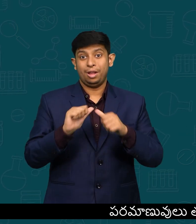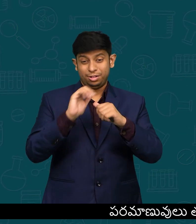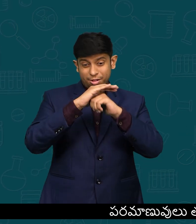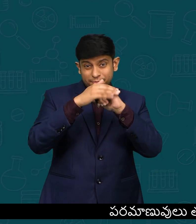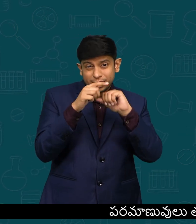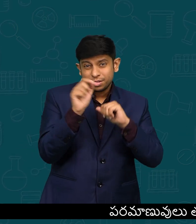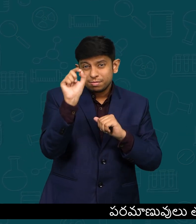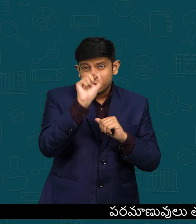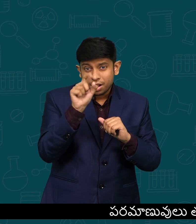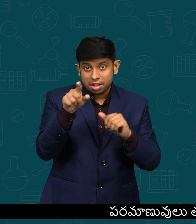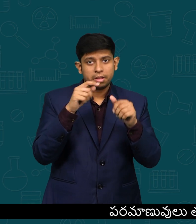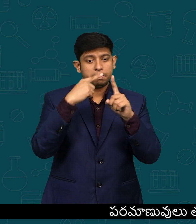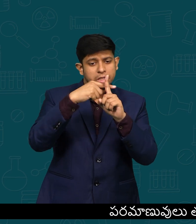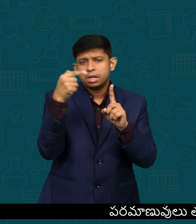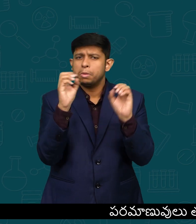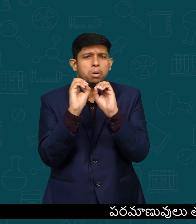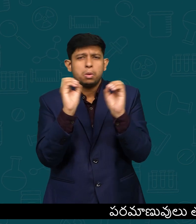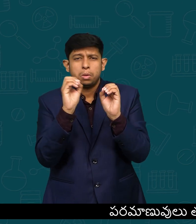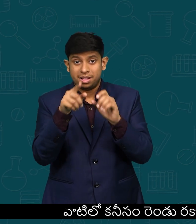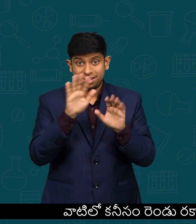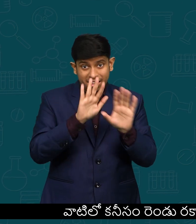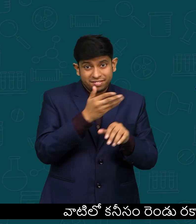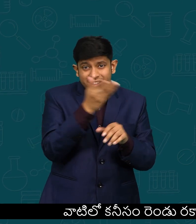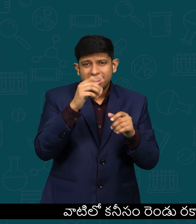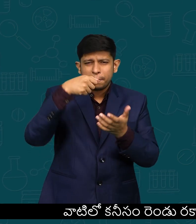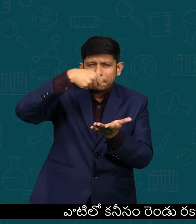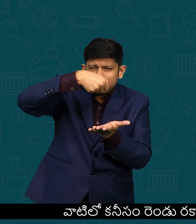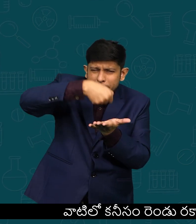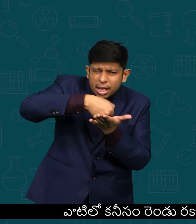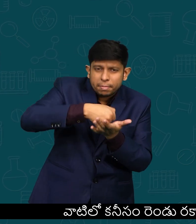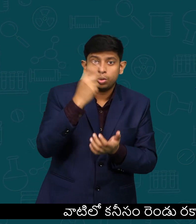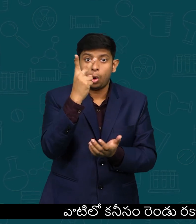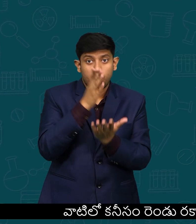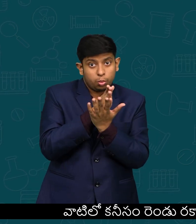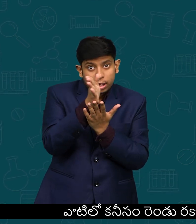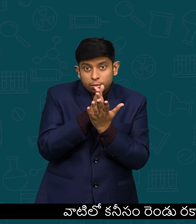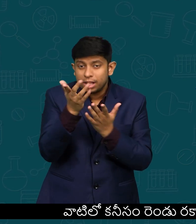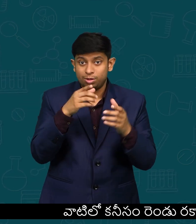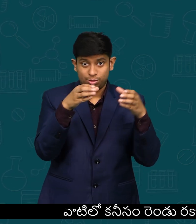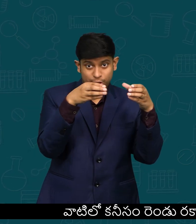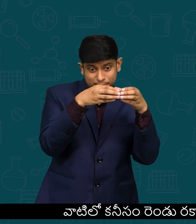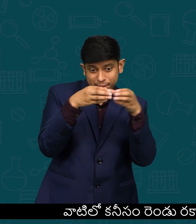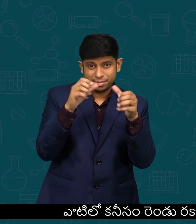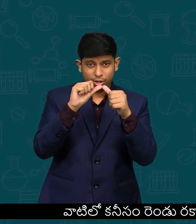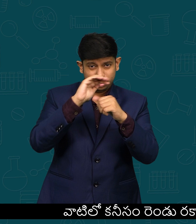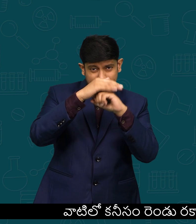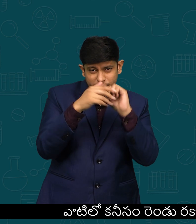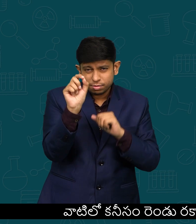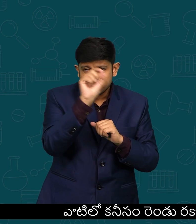పరమాణువులు తటస్థంగా ఉన్నందున వాటిలో కనీసం 2 రకాల ఉప అణు కణాలు